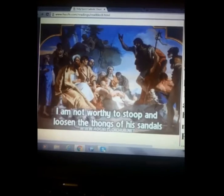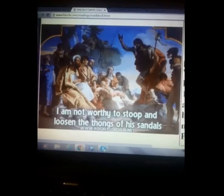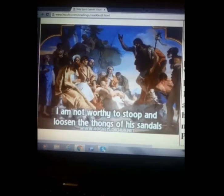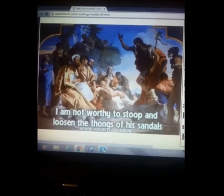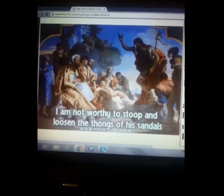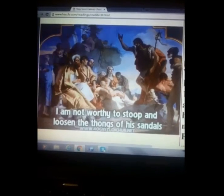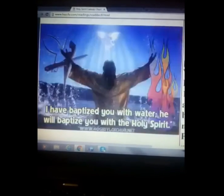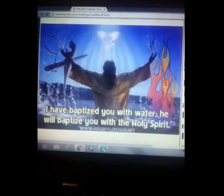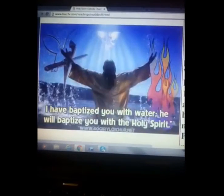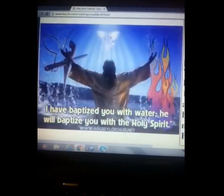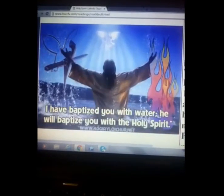قلبك ايه؟